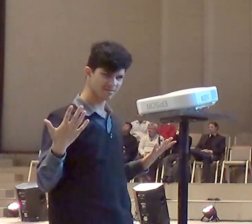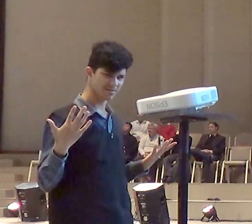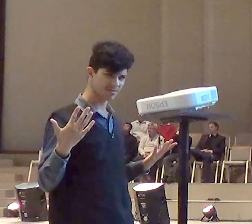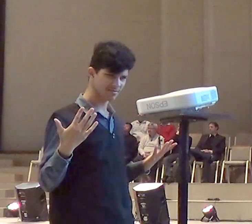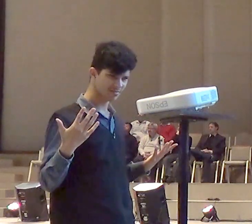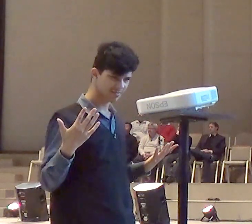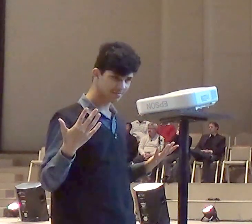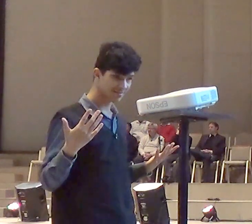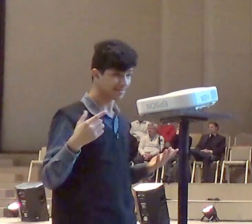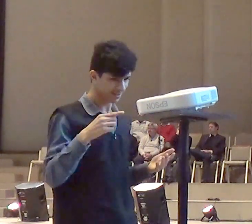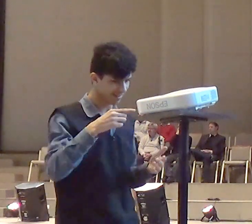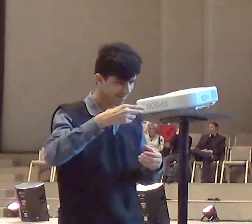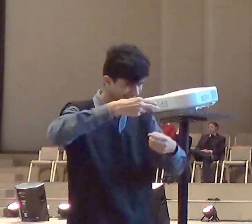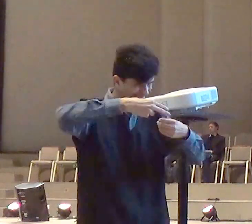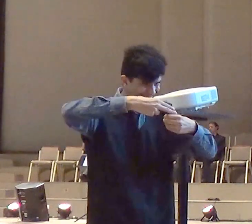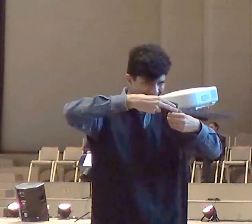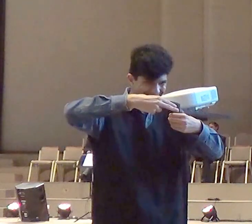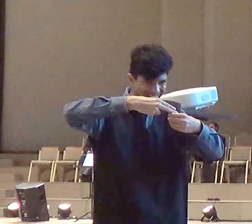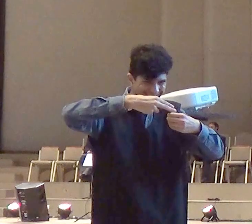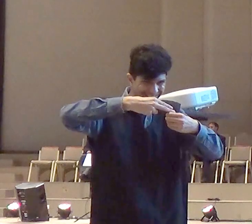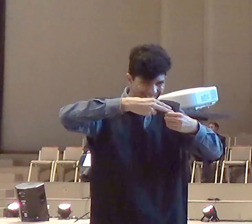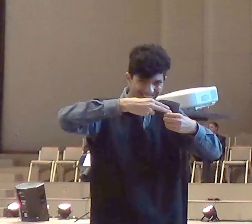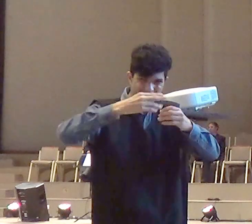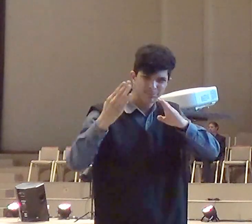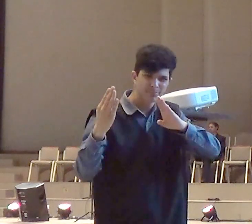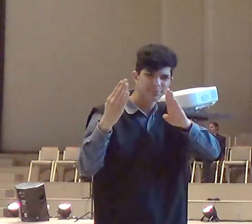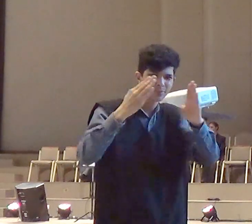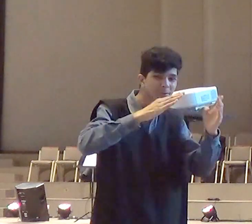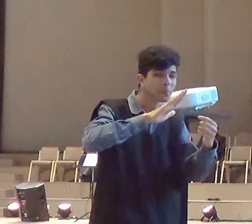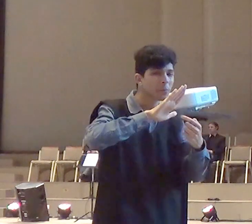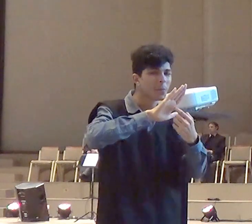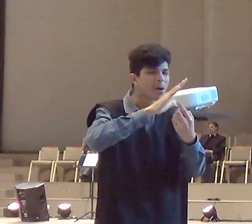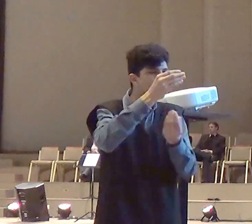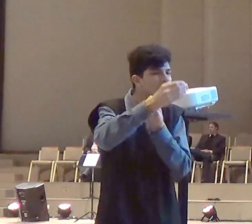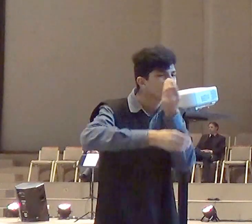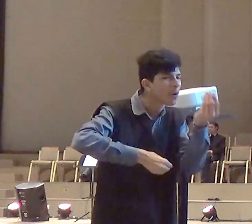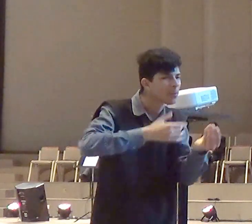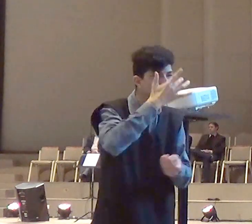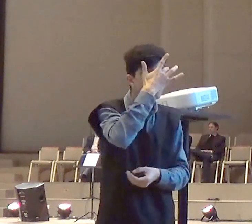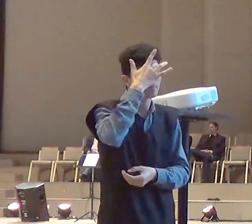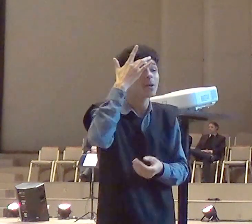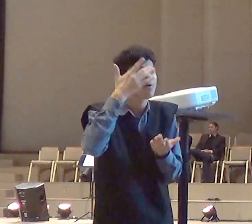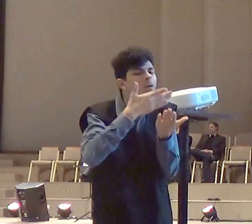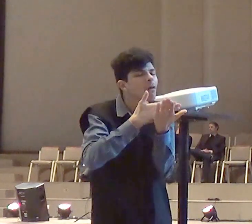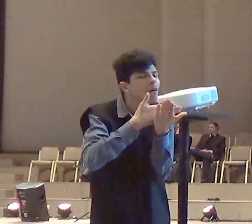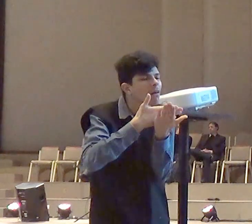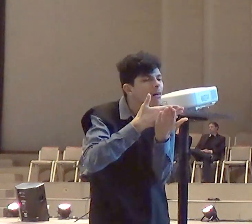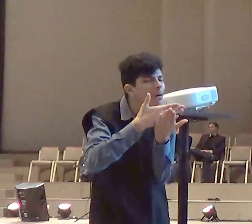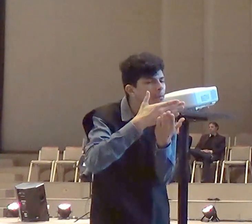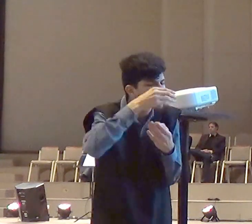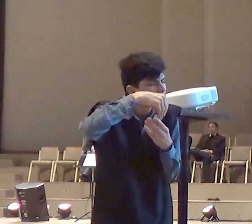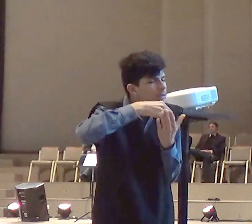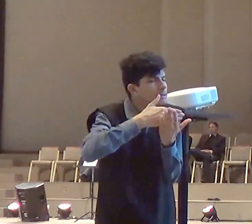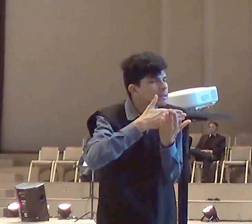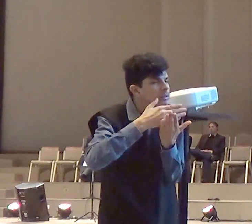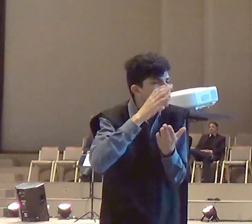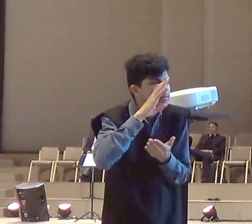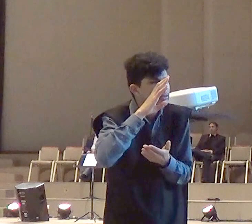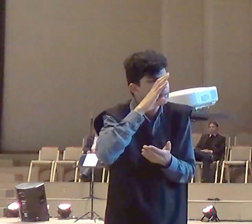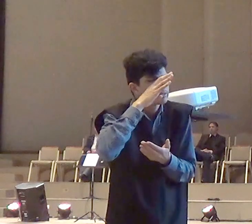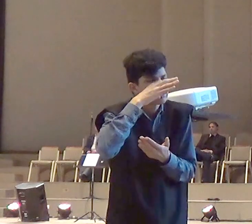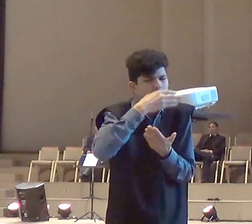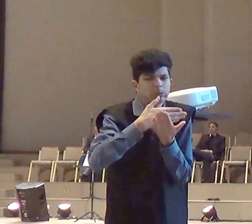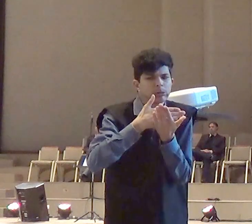texto A Escalada crescente da rebelião com Deus no coração humano primeiro passo